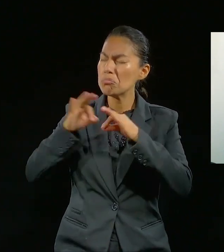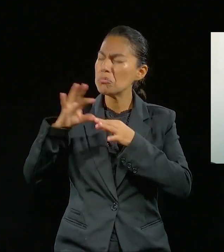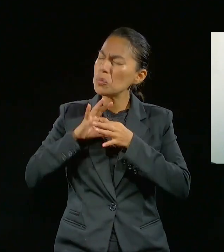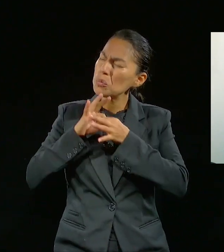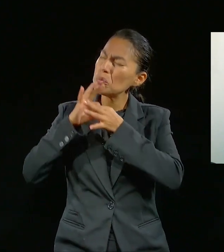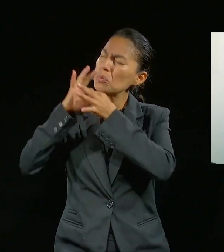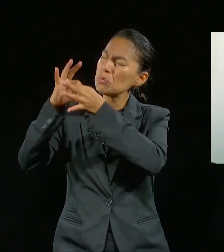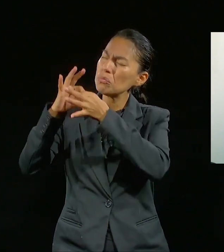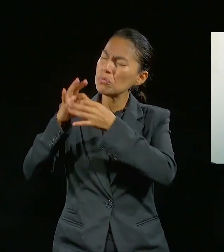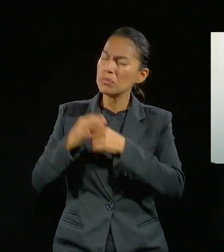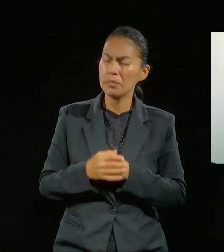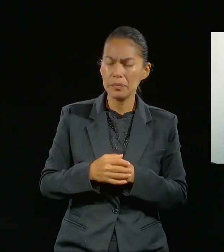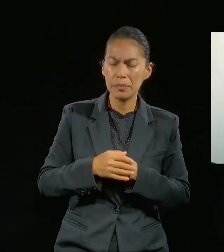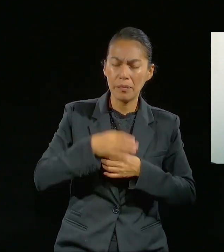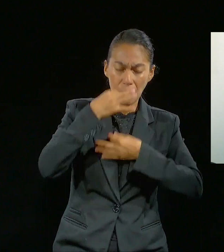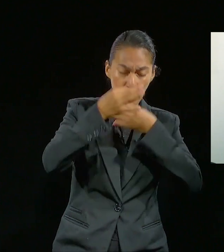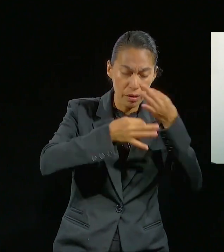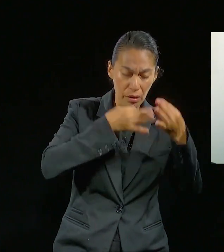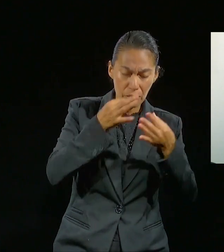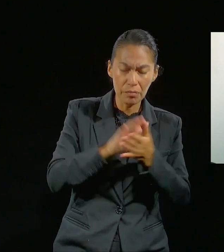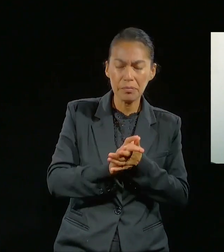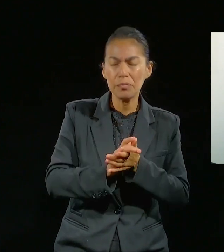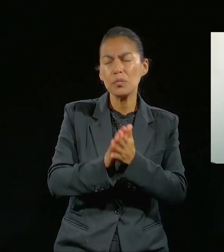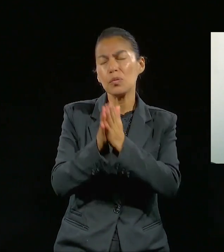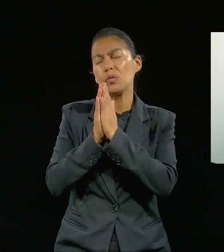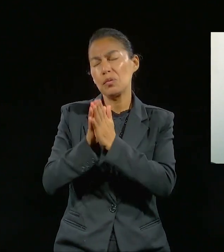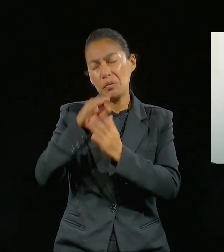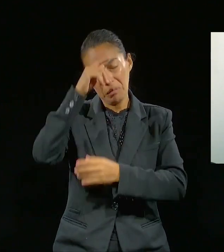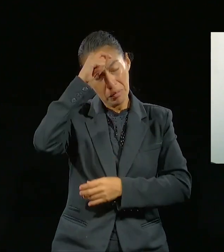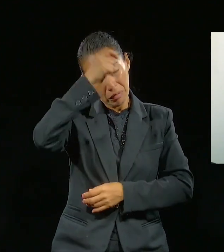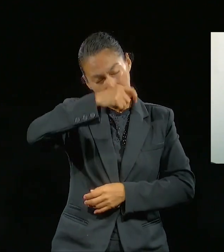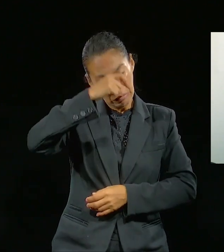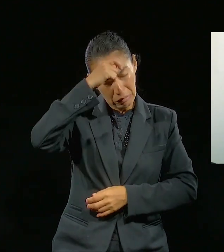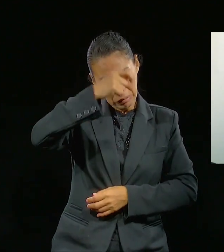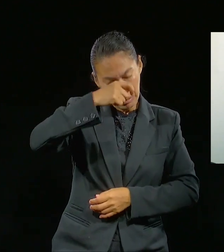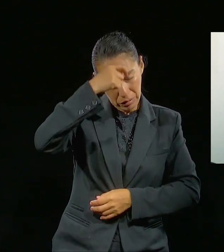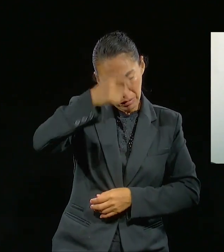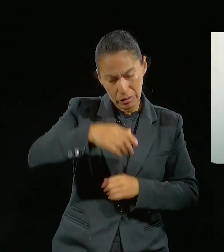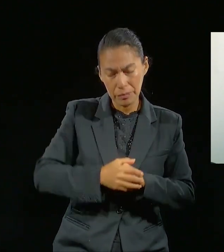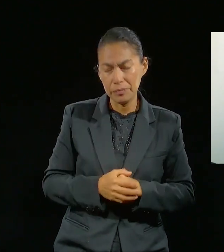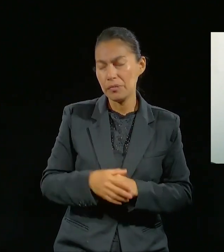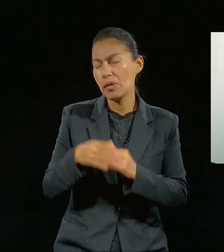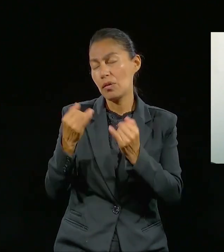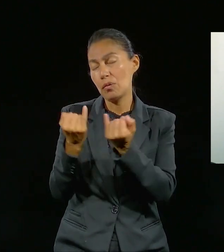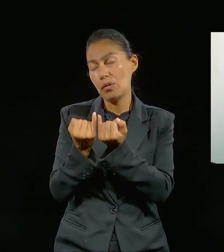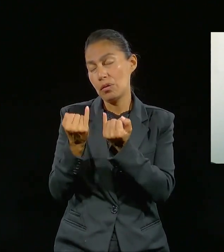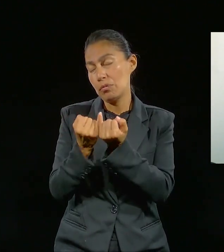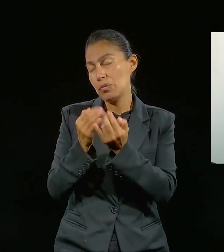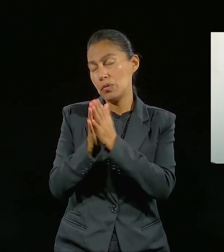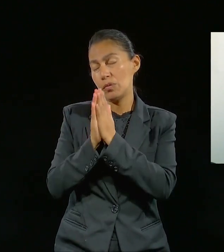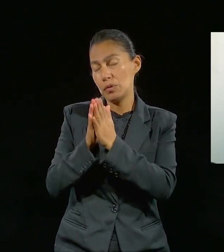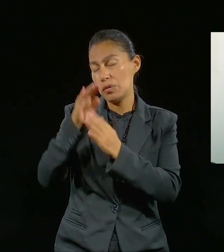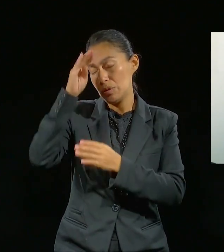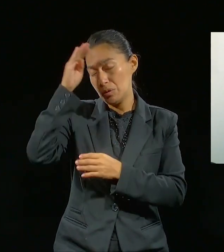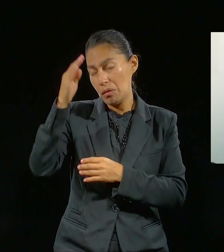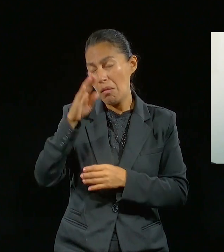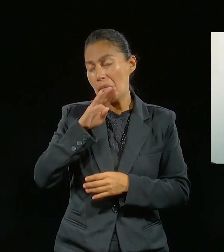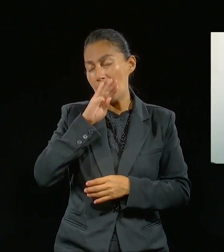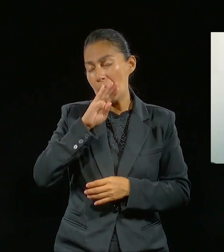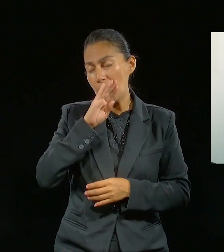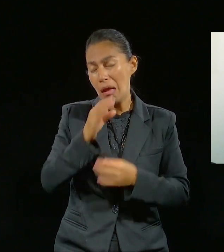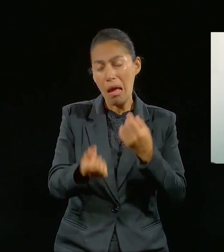obra, Señor, sembrando el surco. Bendícelas grandemente, Señor, y también te pido por aquellas